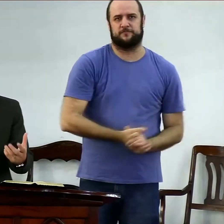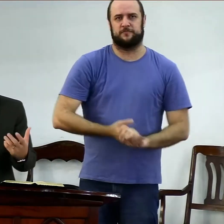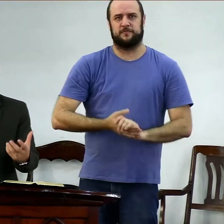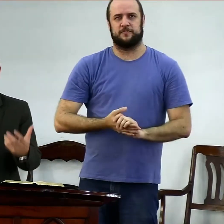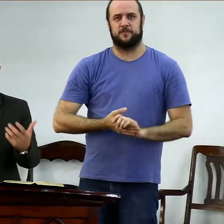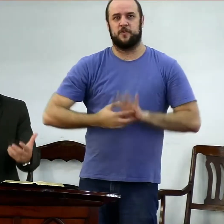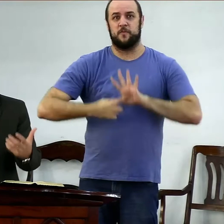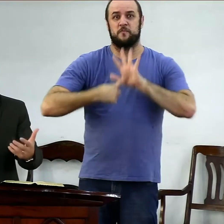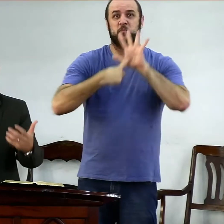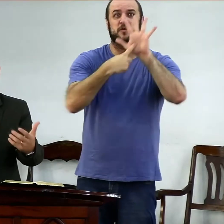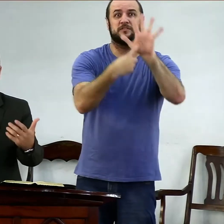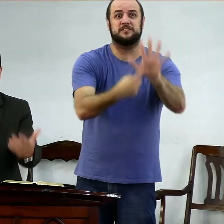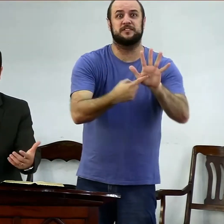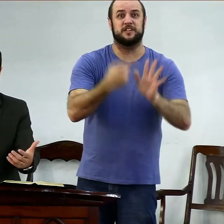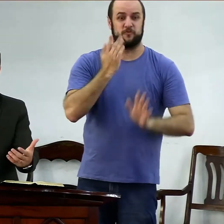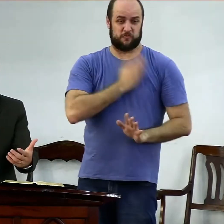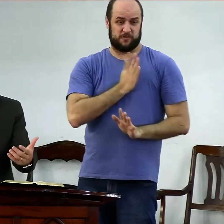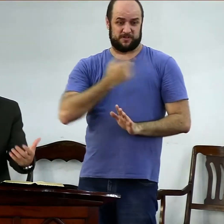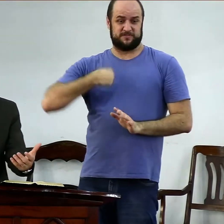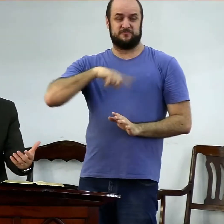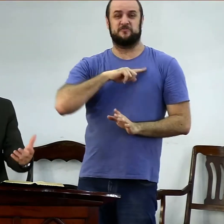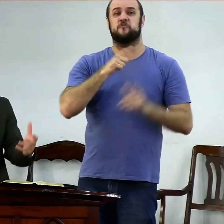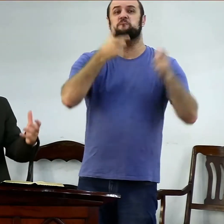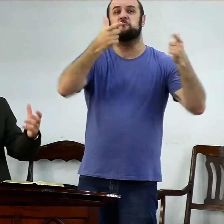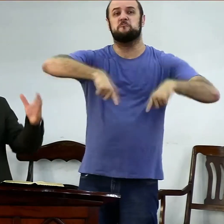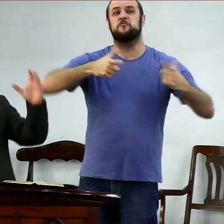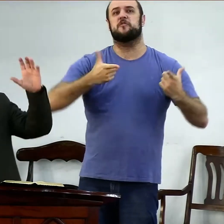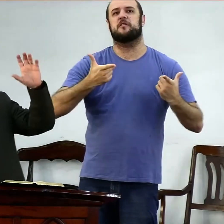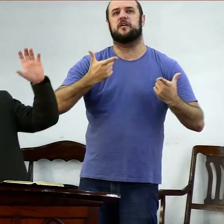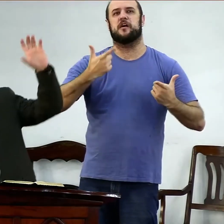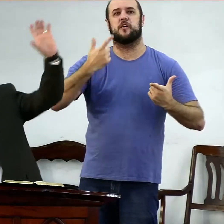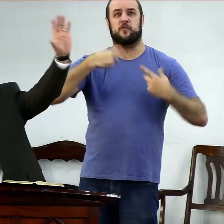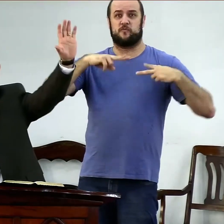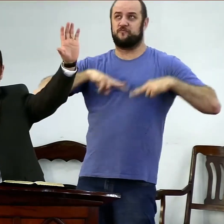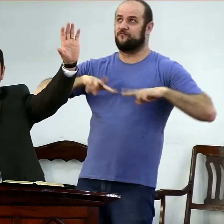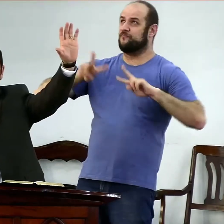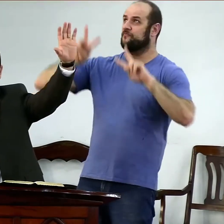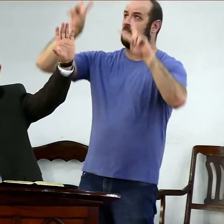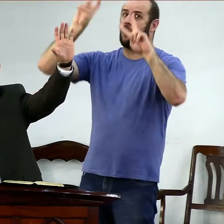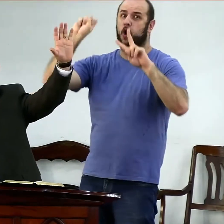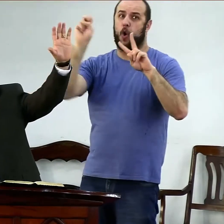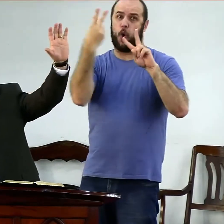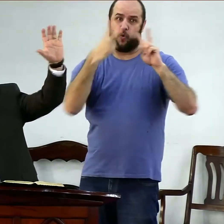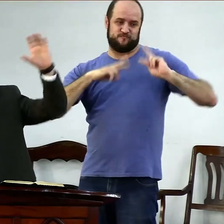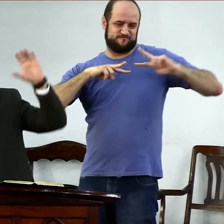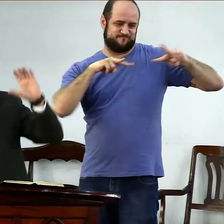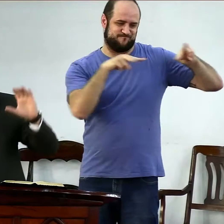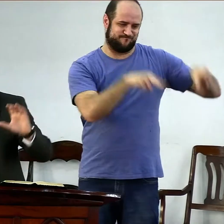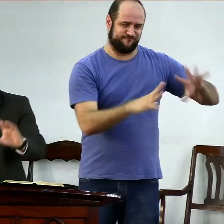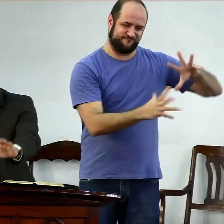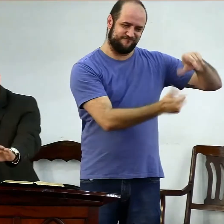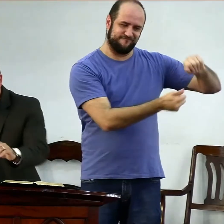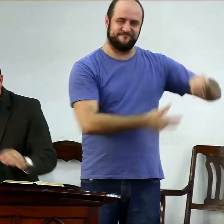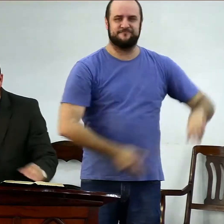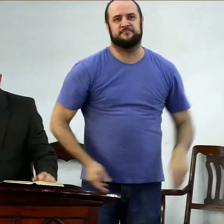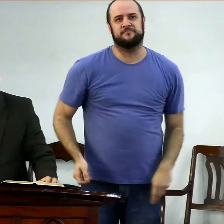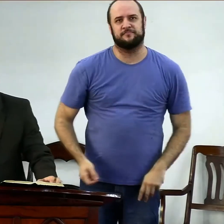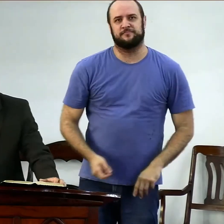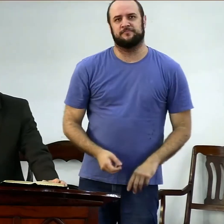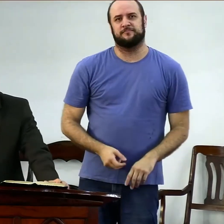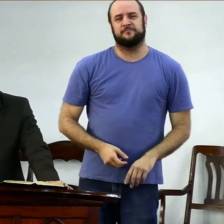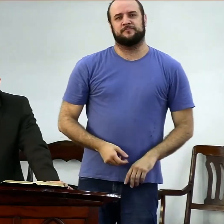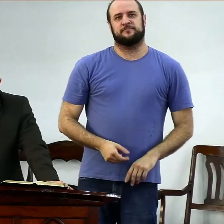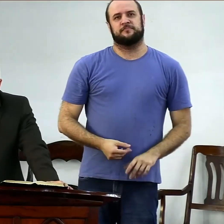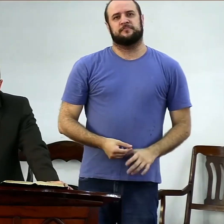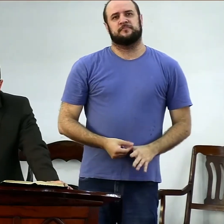apontando para onde está o nosso coração. Se o nosso coração está voltado para os tesouros do céu, ou se o nosso coração está voltado para os tesouros